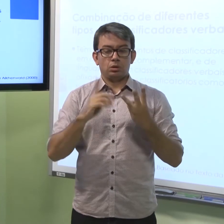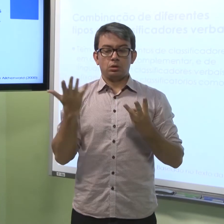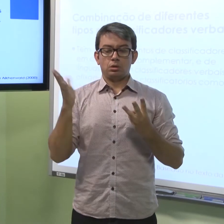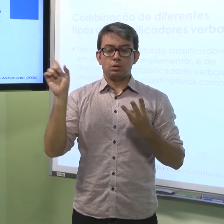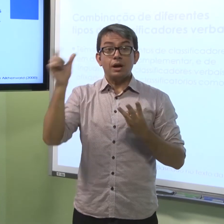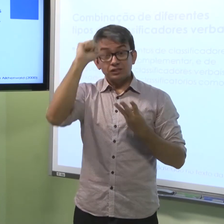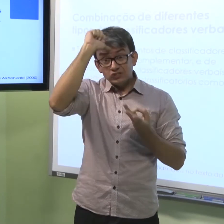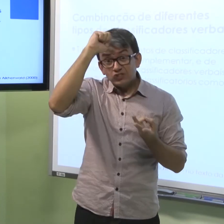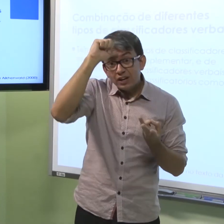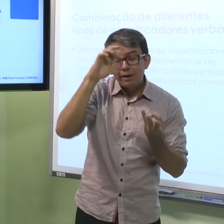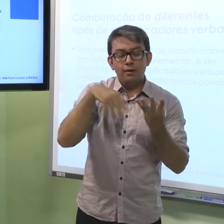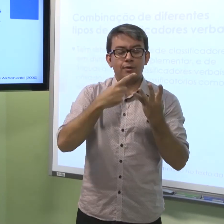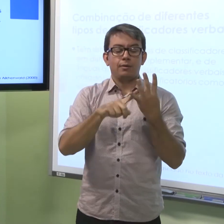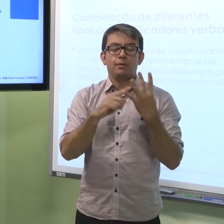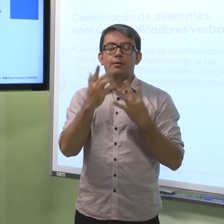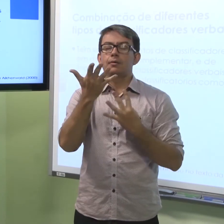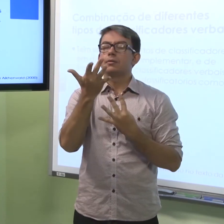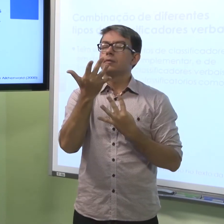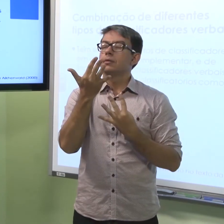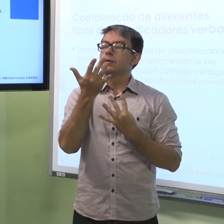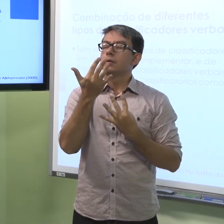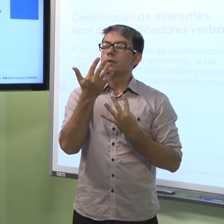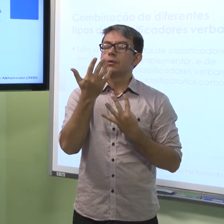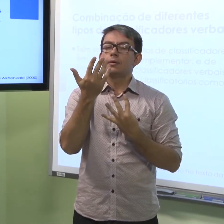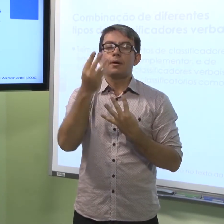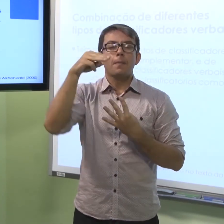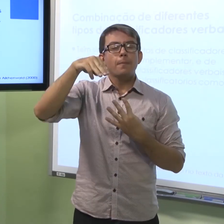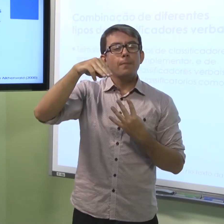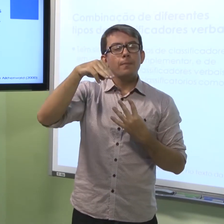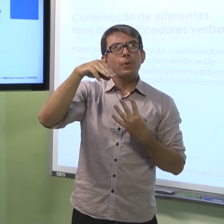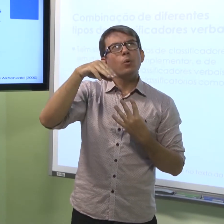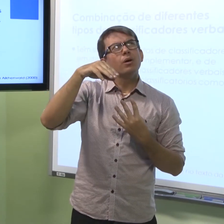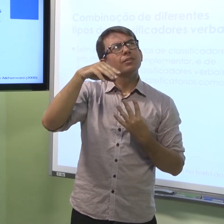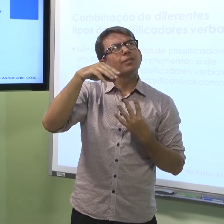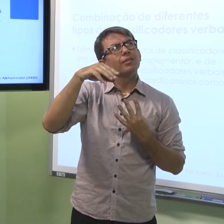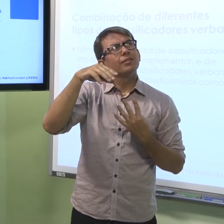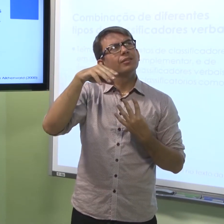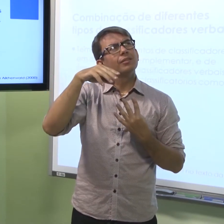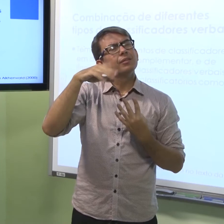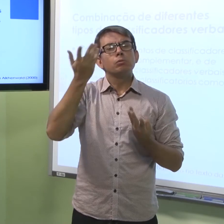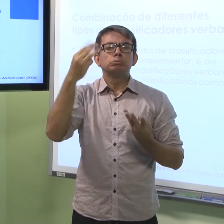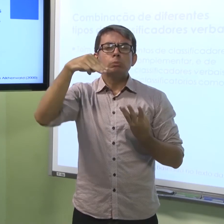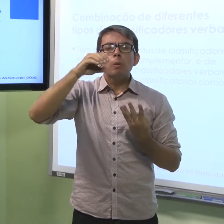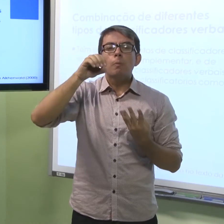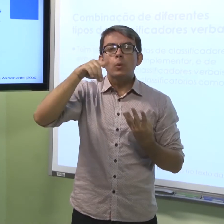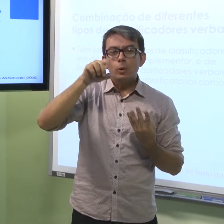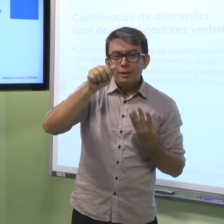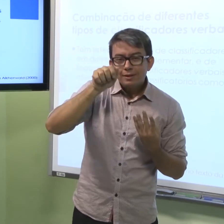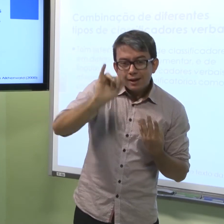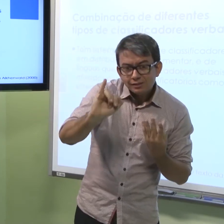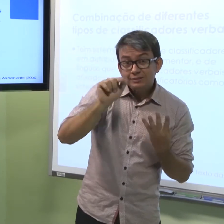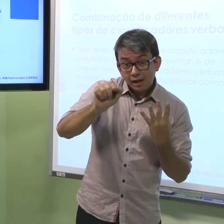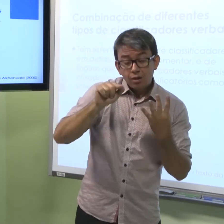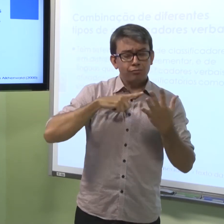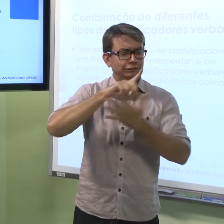a África, Austrália, Índia e Mali. Existem